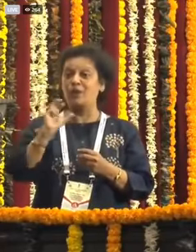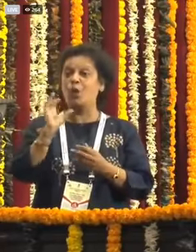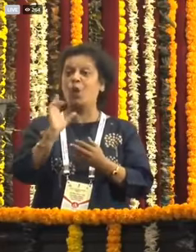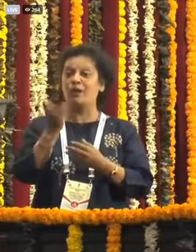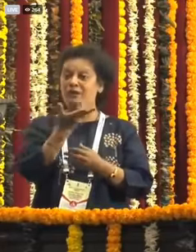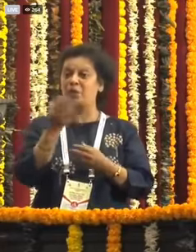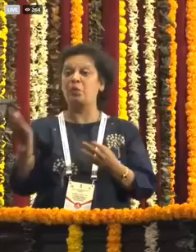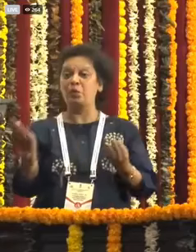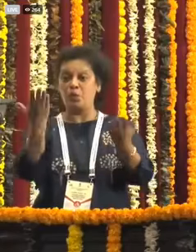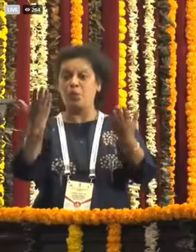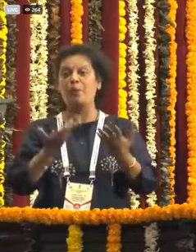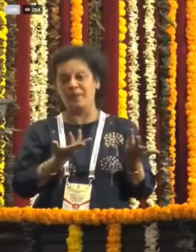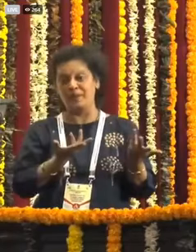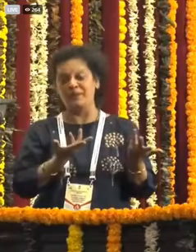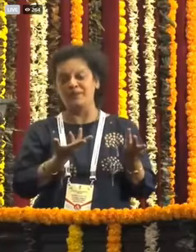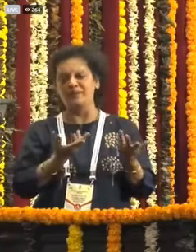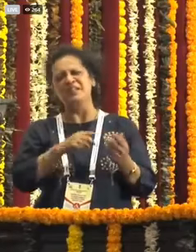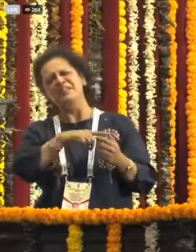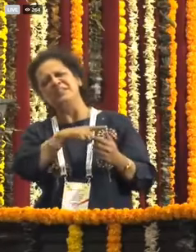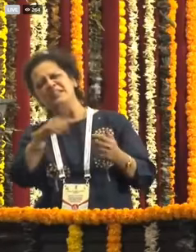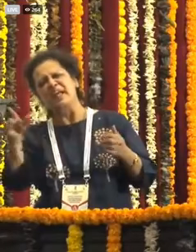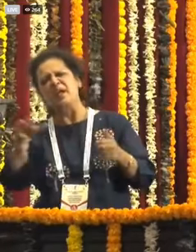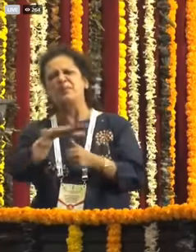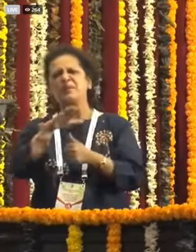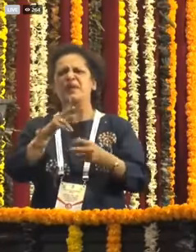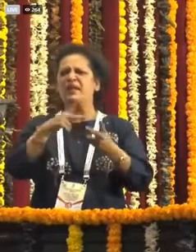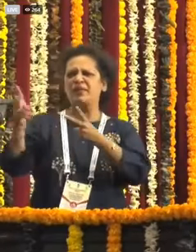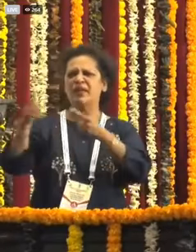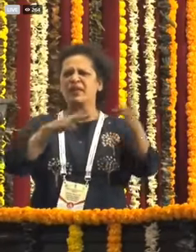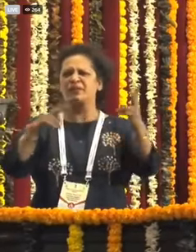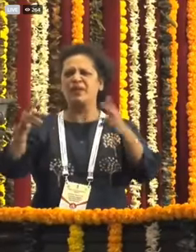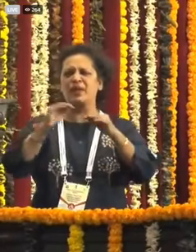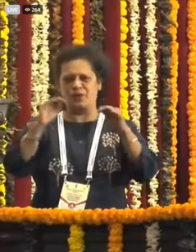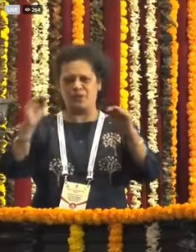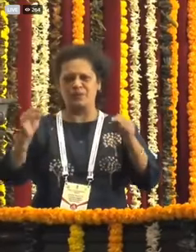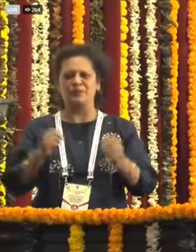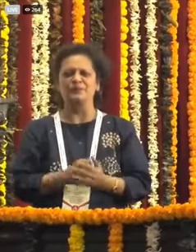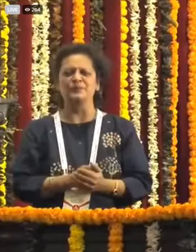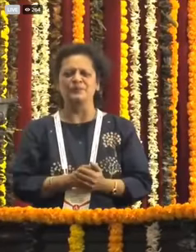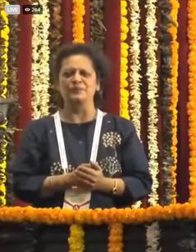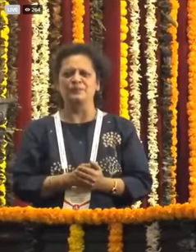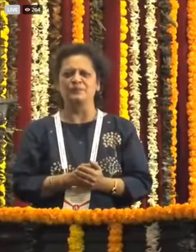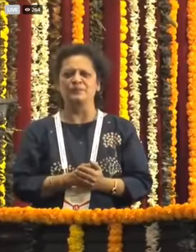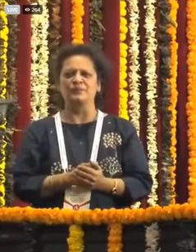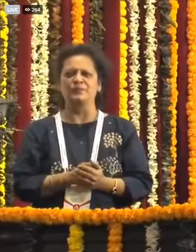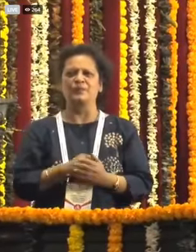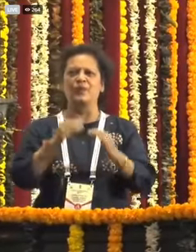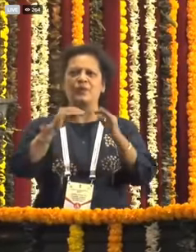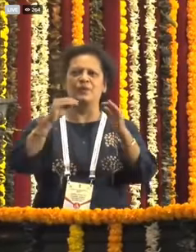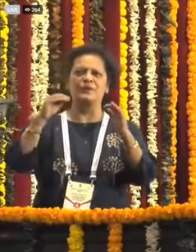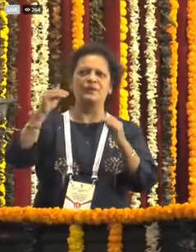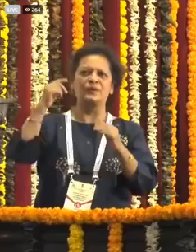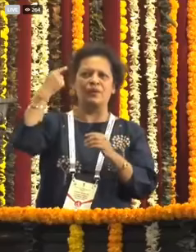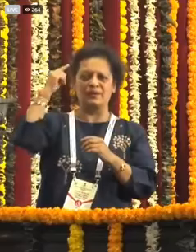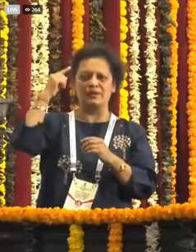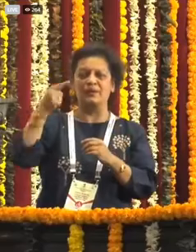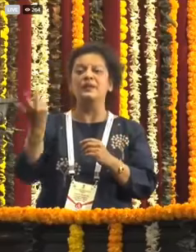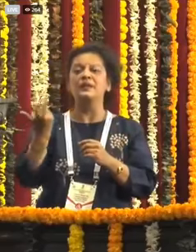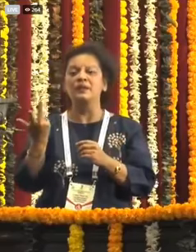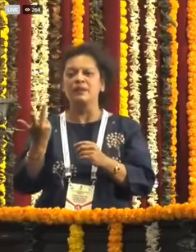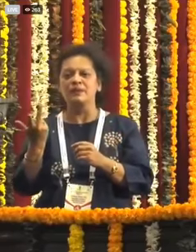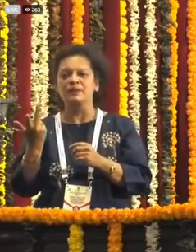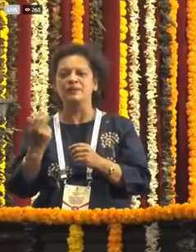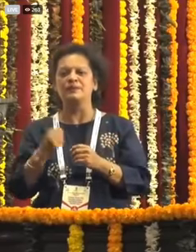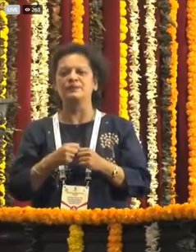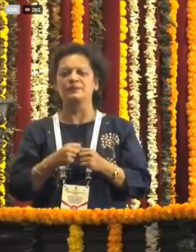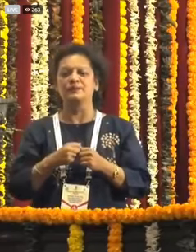असे कितीतरी लोक आहेत या समाजामध्ये की ज्या या ठिकाणी लोकांसाठी आपण देणं लागतो या भावनेने